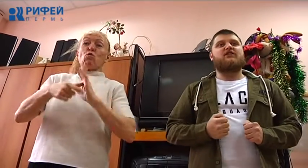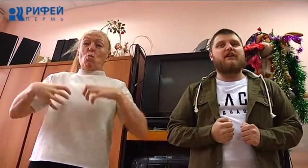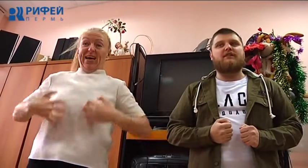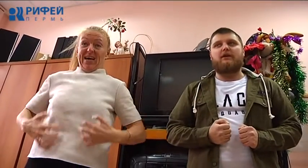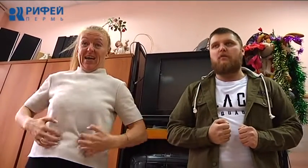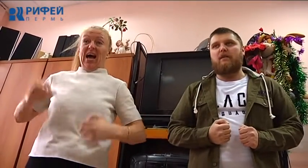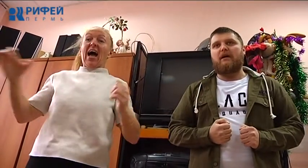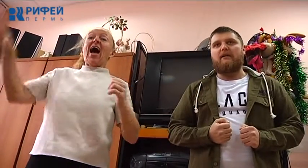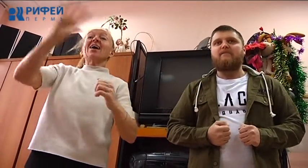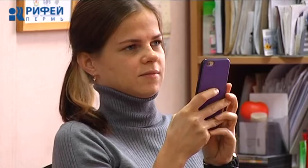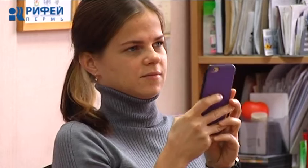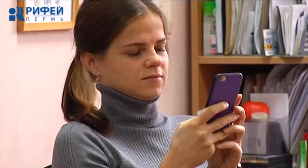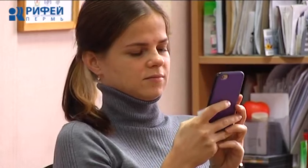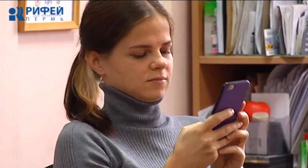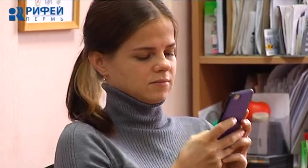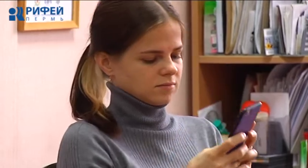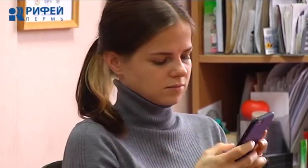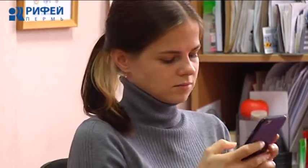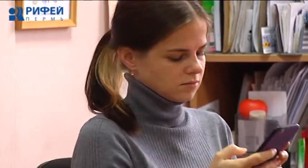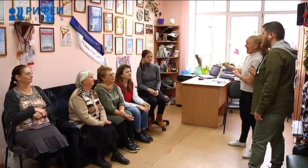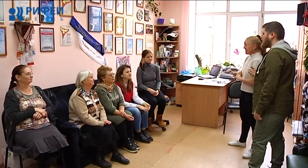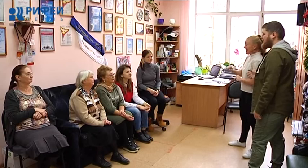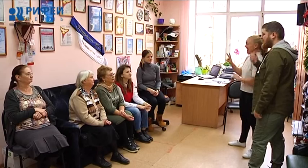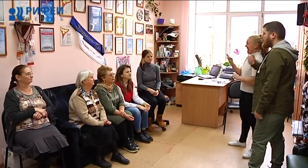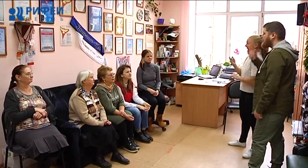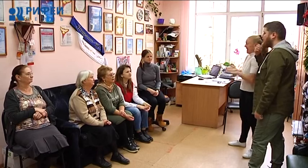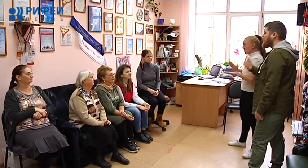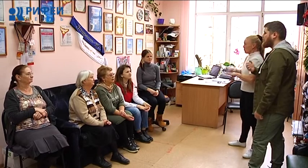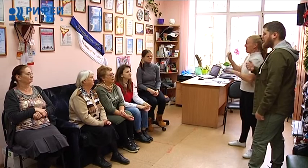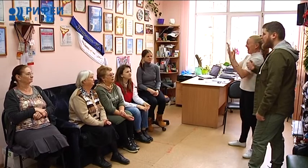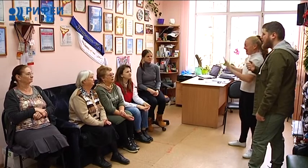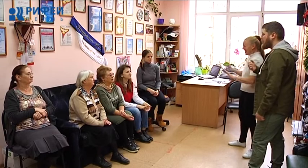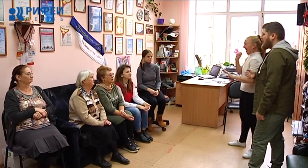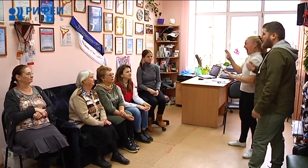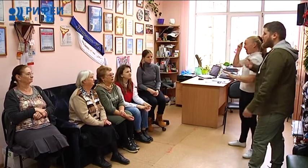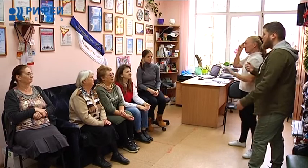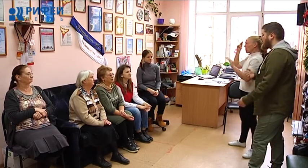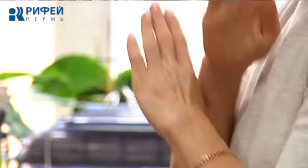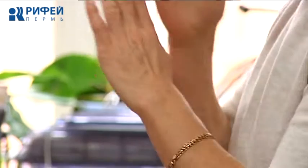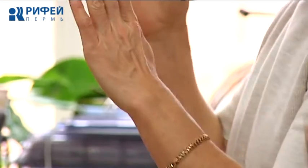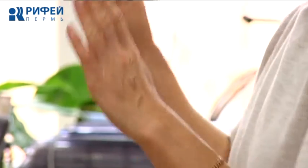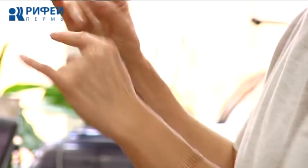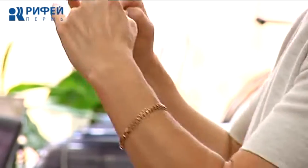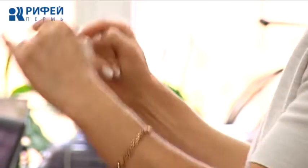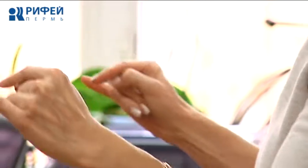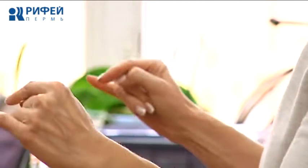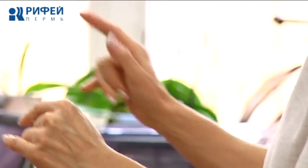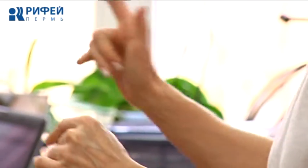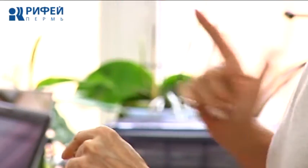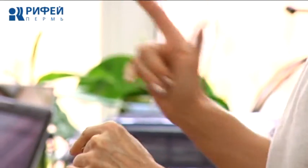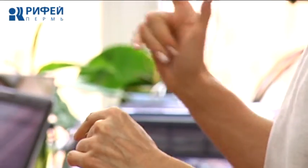по темпу речи композицию. Мы попросили перед особенными слушателями выступить Евгения Жеребцова, известного